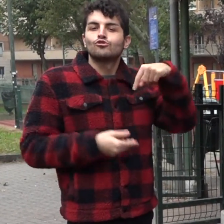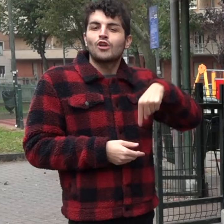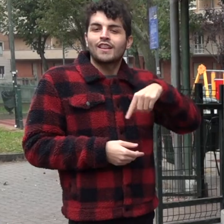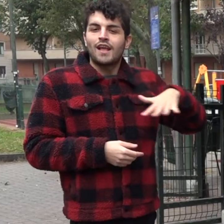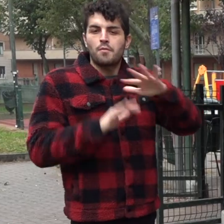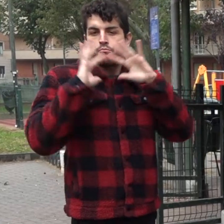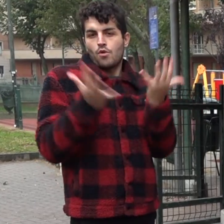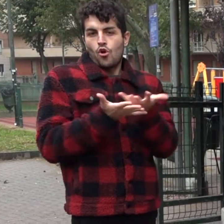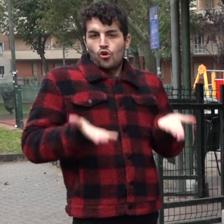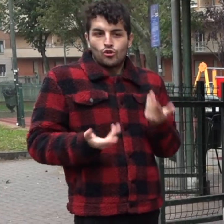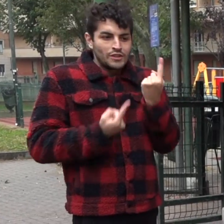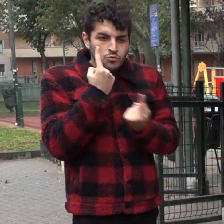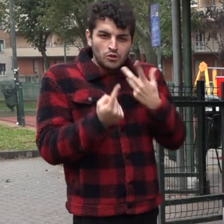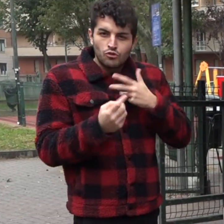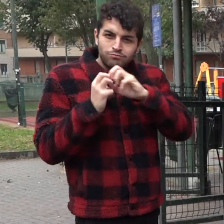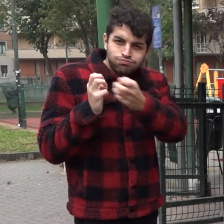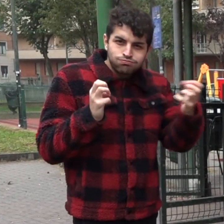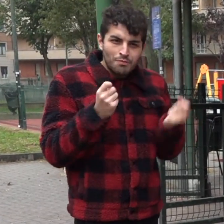anche legata alla storia, alla società